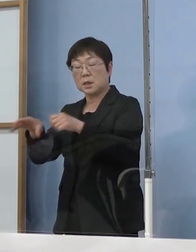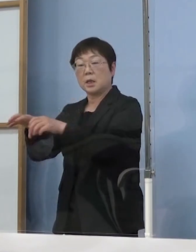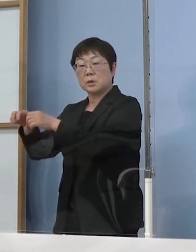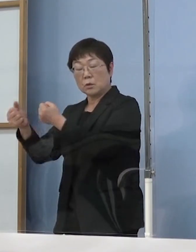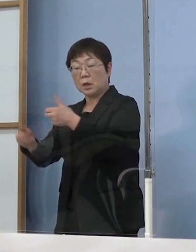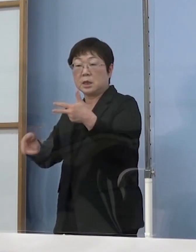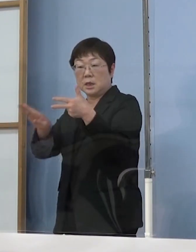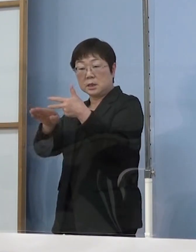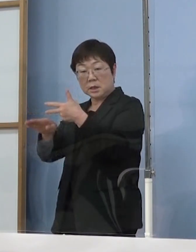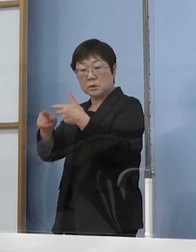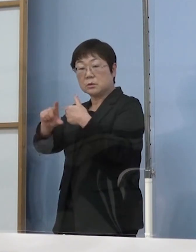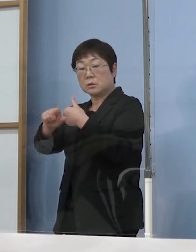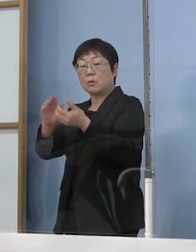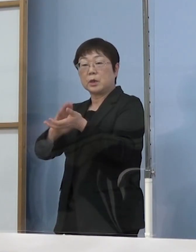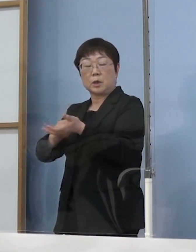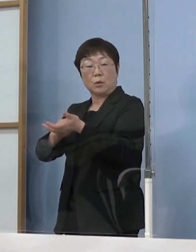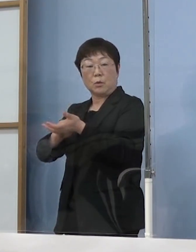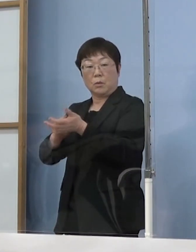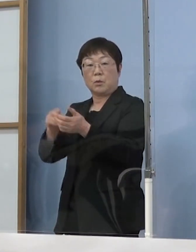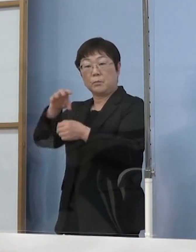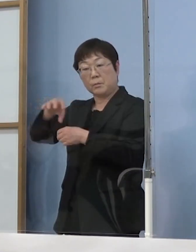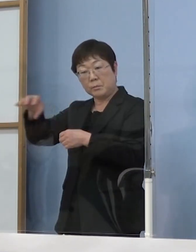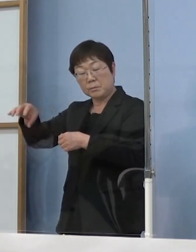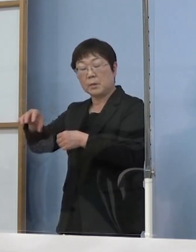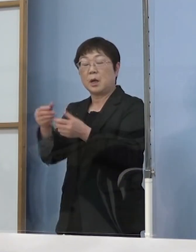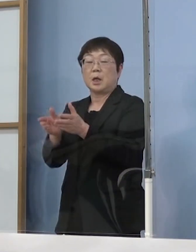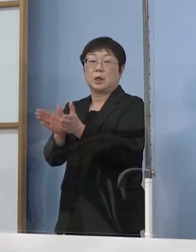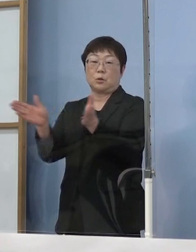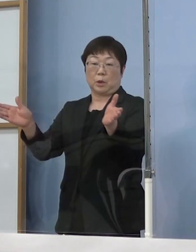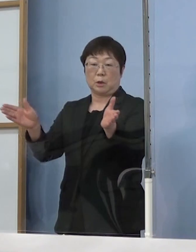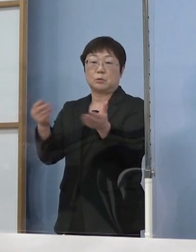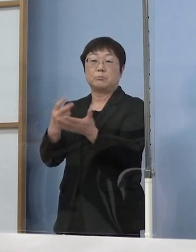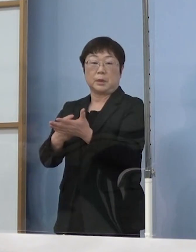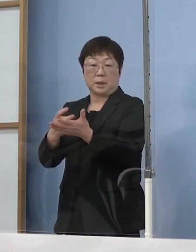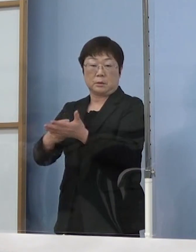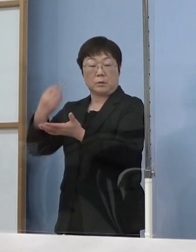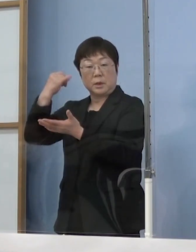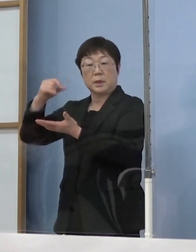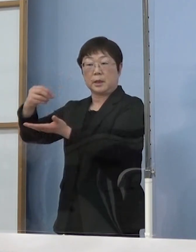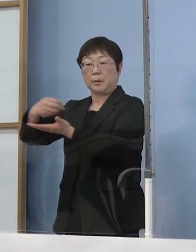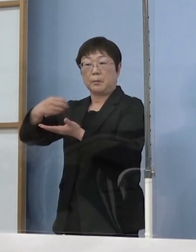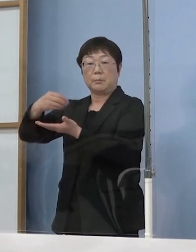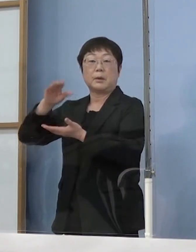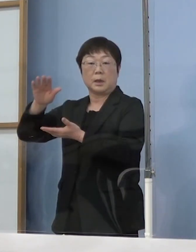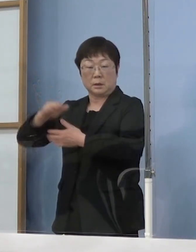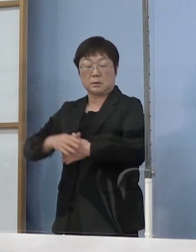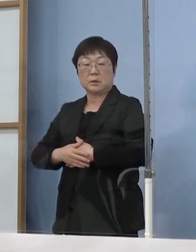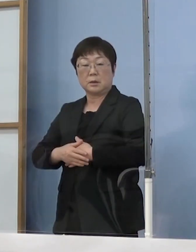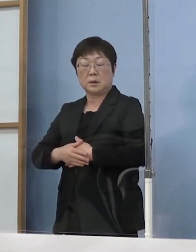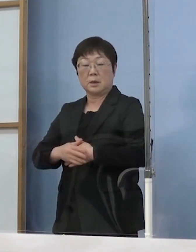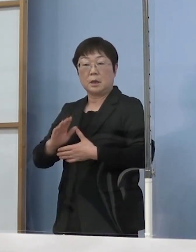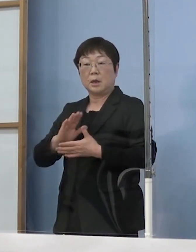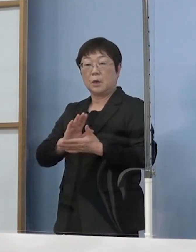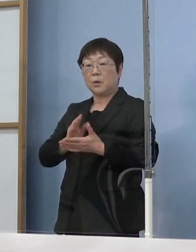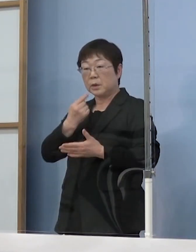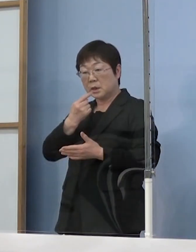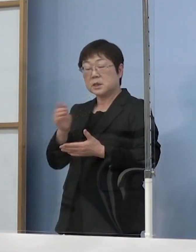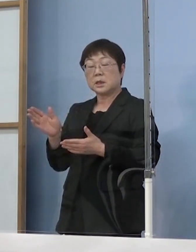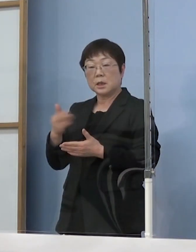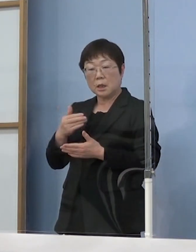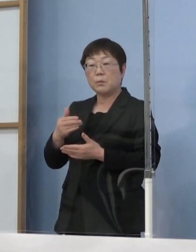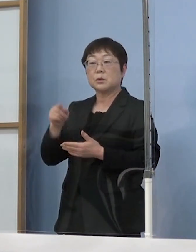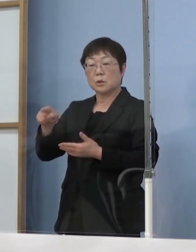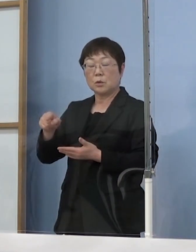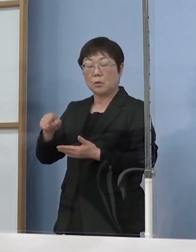ことなんですが、あと医療施設ですね、それ以外も広げていくべきだという意見がたくさん出て、まあ、私の方からもそうした意